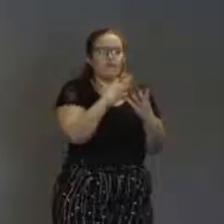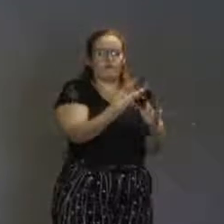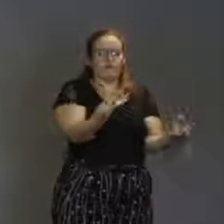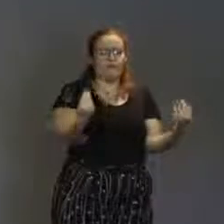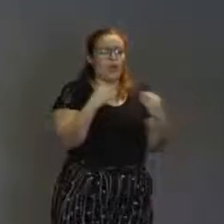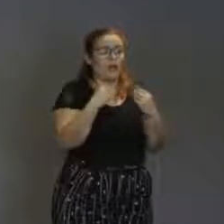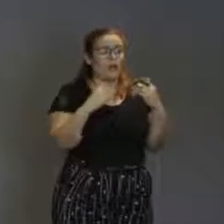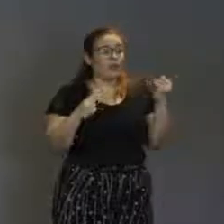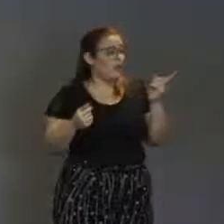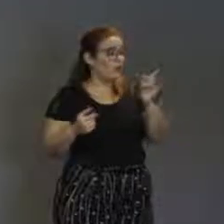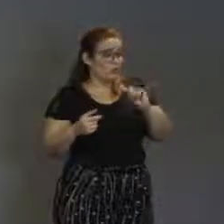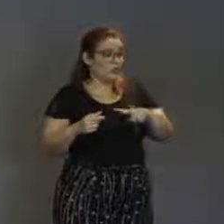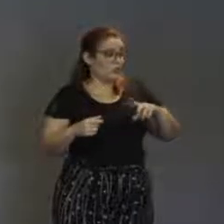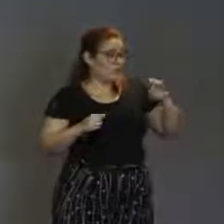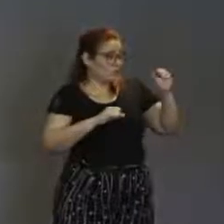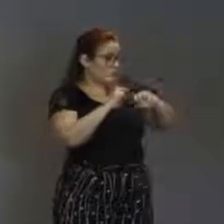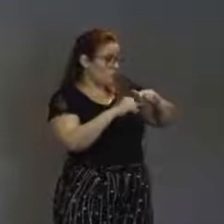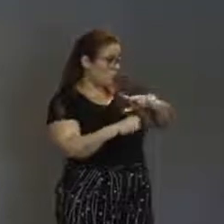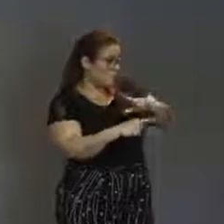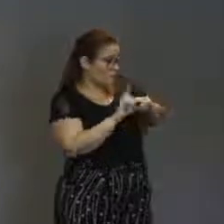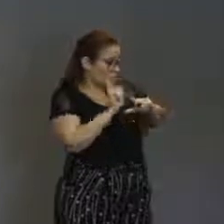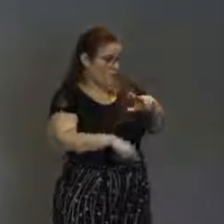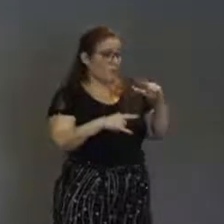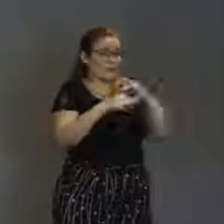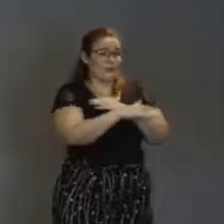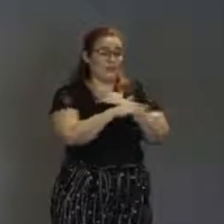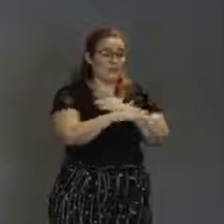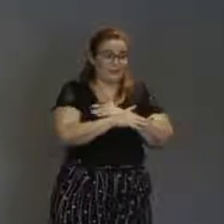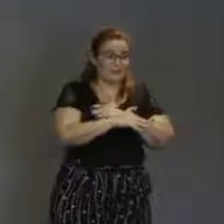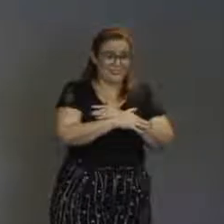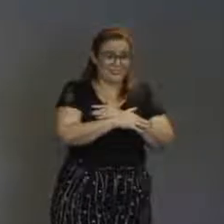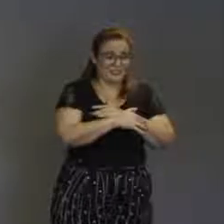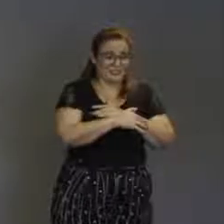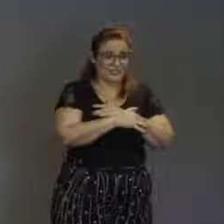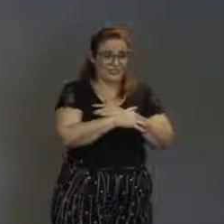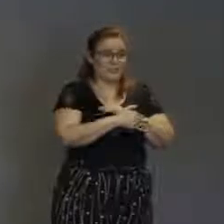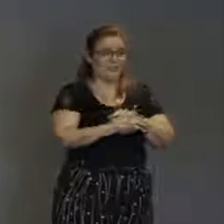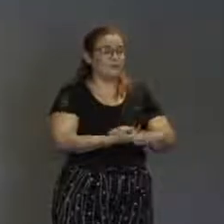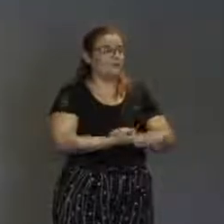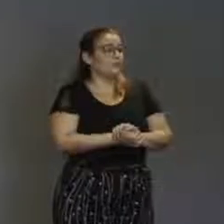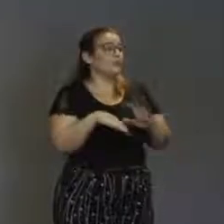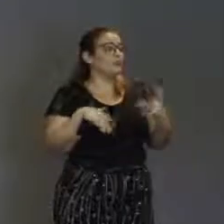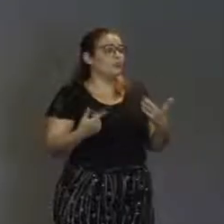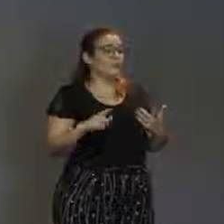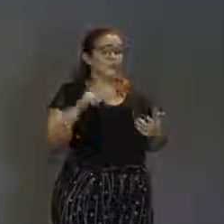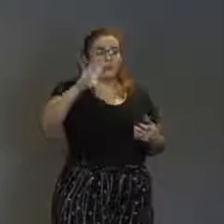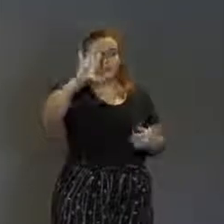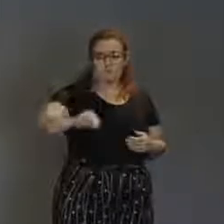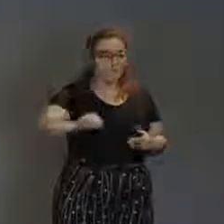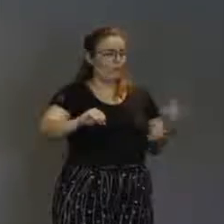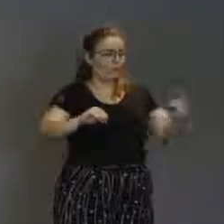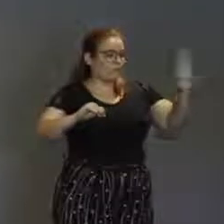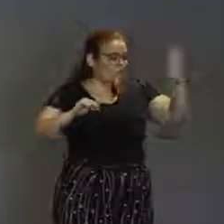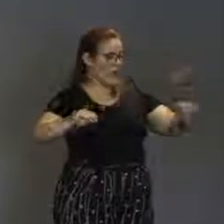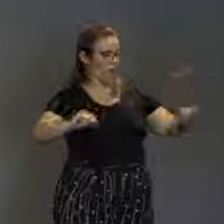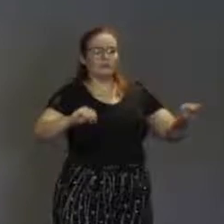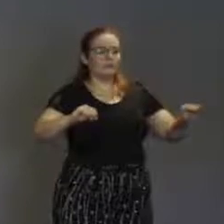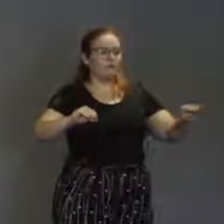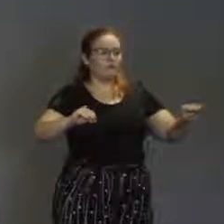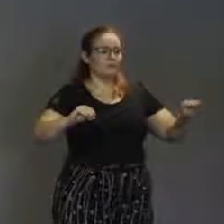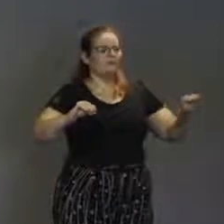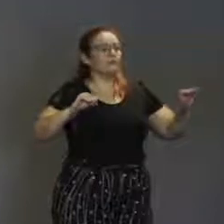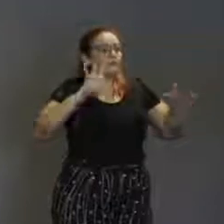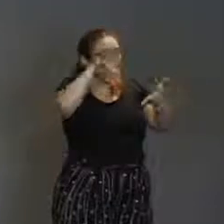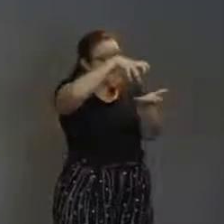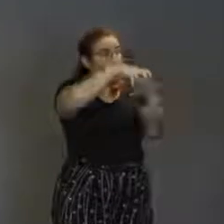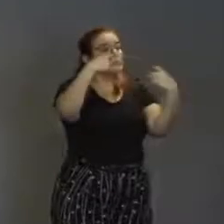questões de mobilidade, mas tem que o setor regular. Então, não vai deixar de existir nenhum nem outro. E o principal das fundações é conseguir entender qual é esse papel no meio